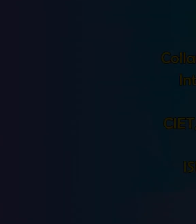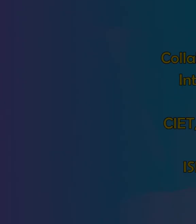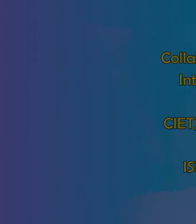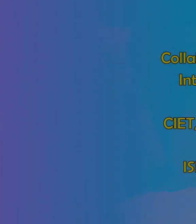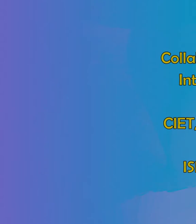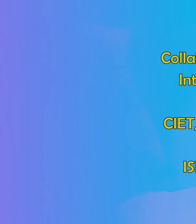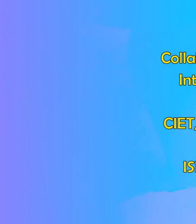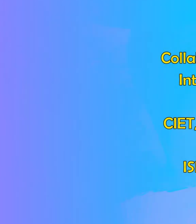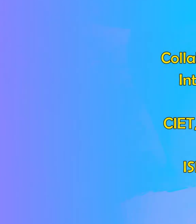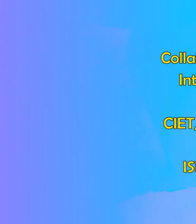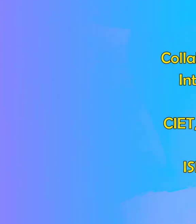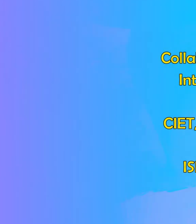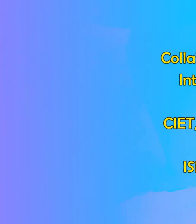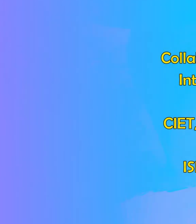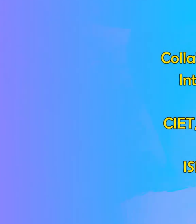कि